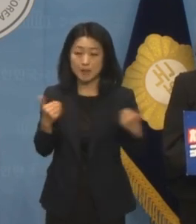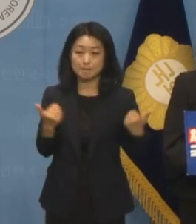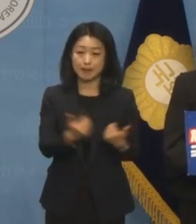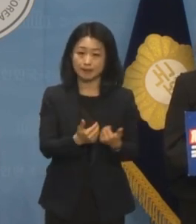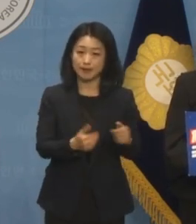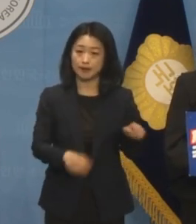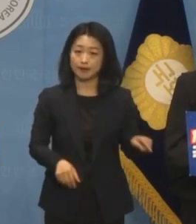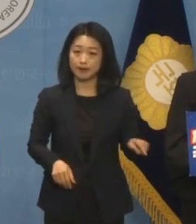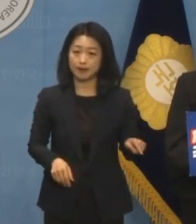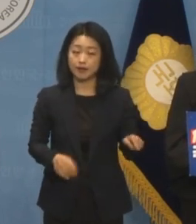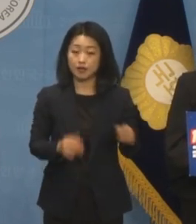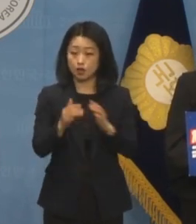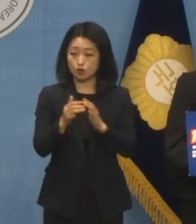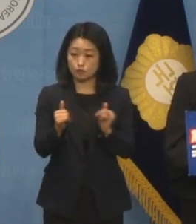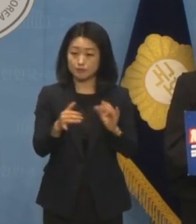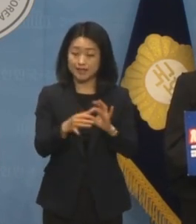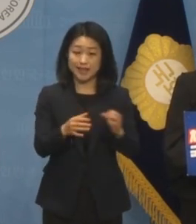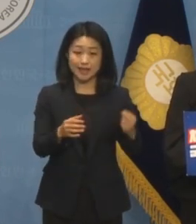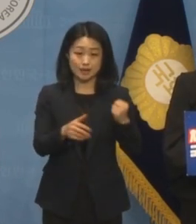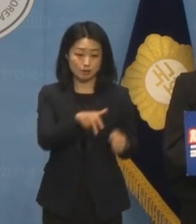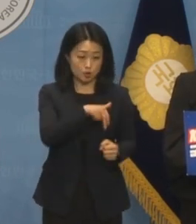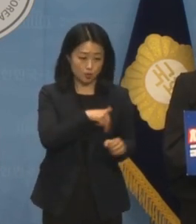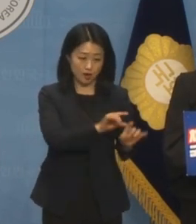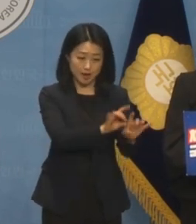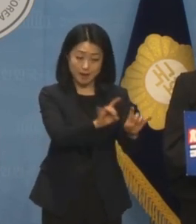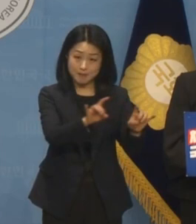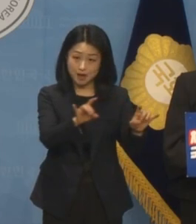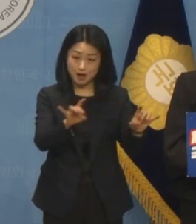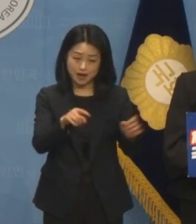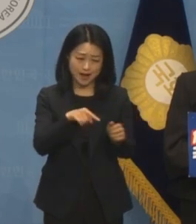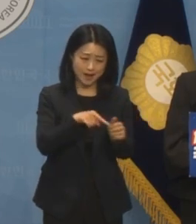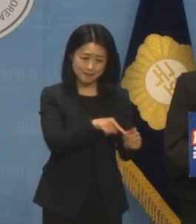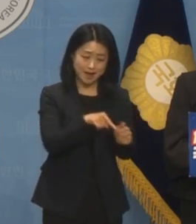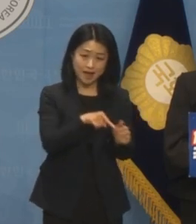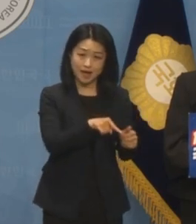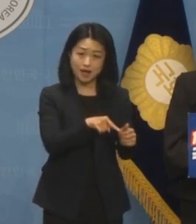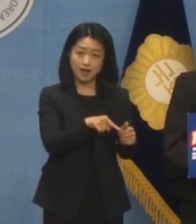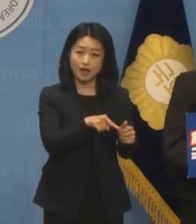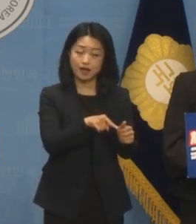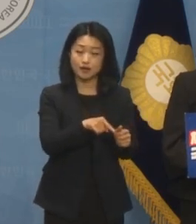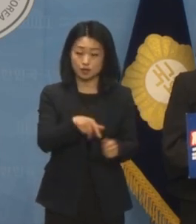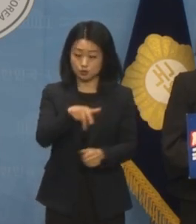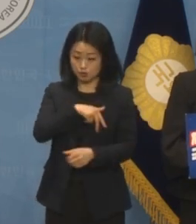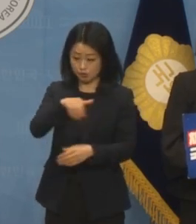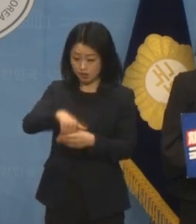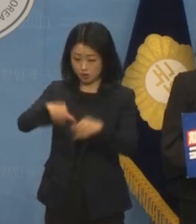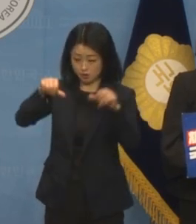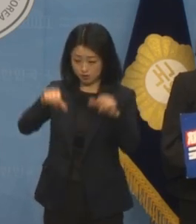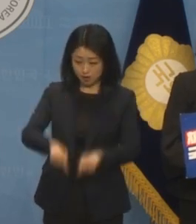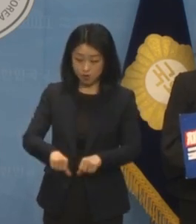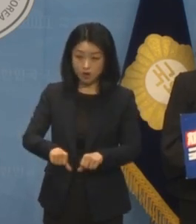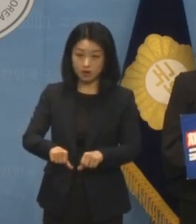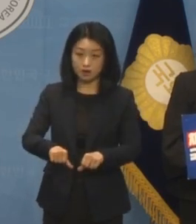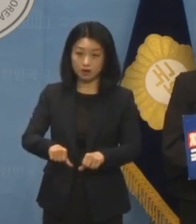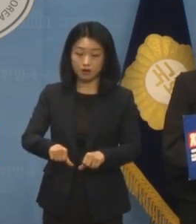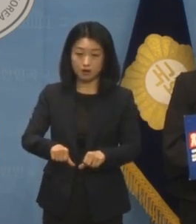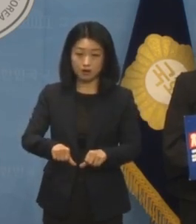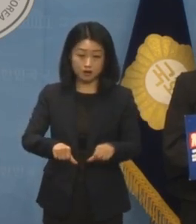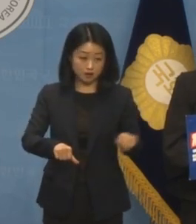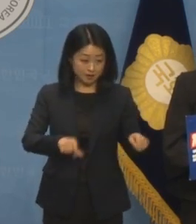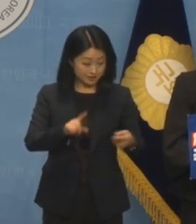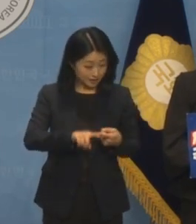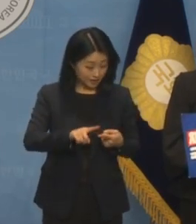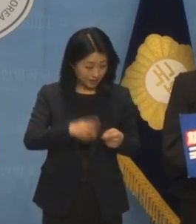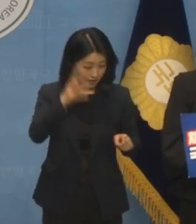반대하며 국민의힘 의원들 한 명 한 명 압박하고 있는 것은 총선 결과에 대한 부정이자